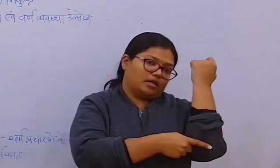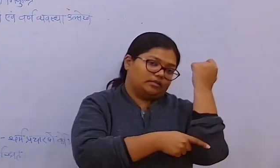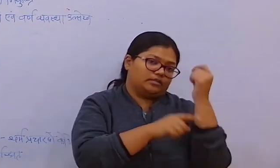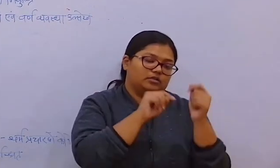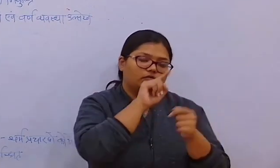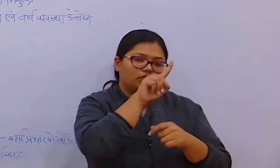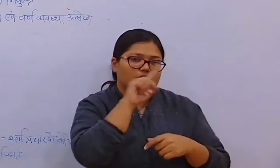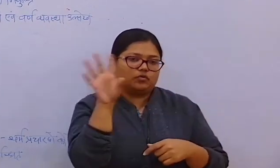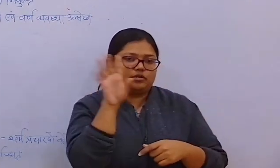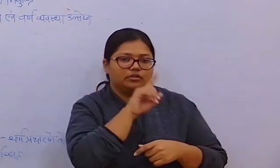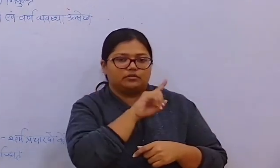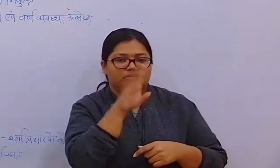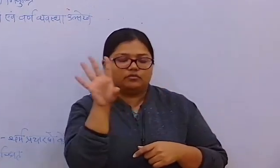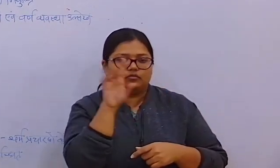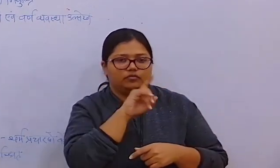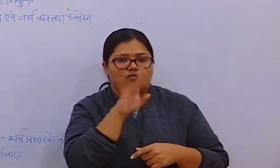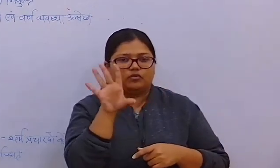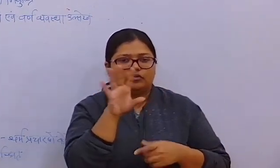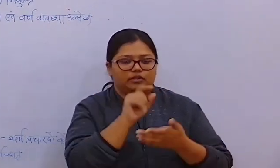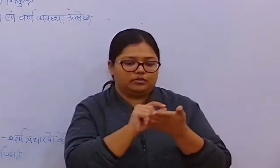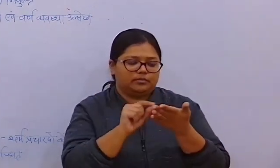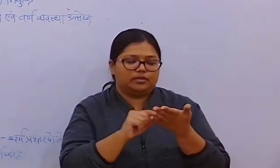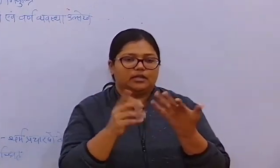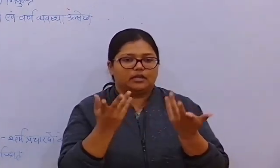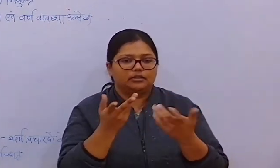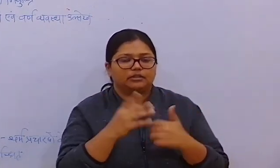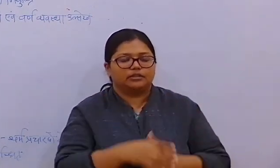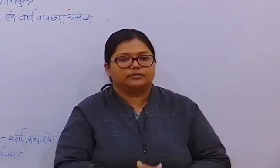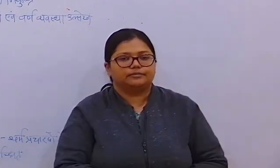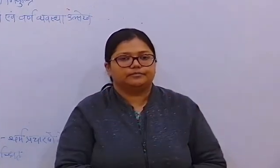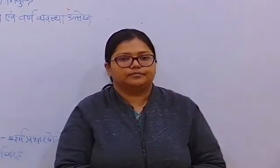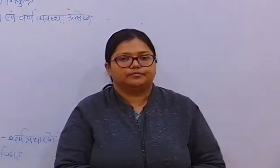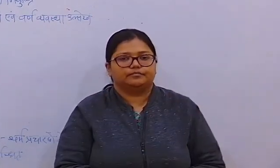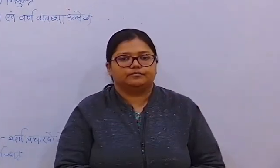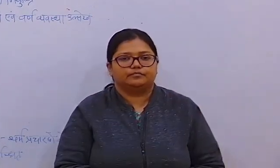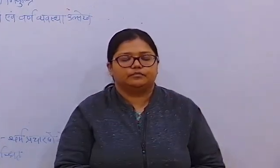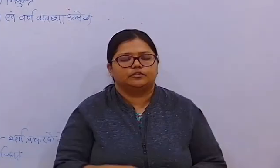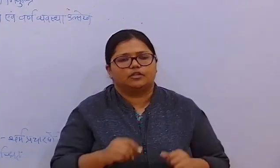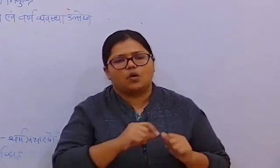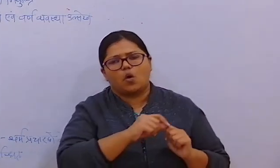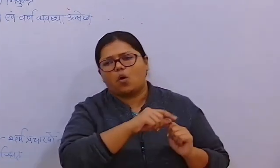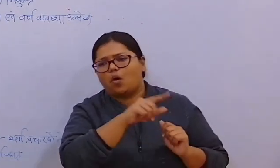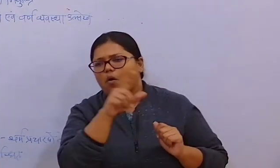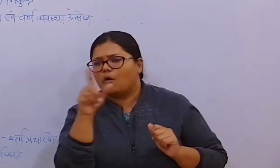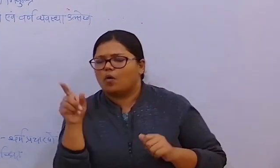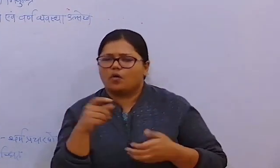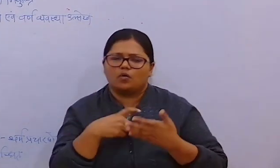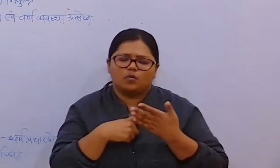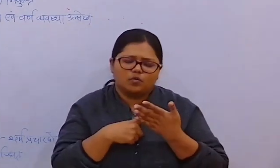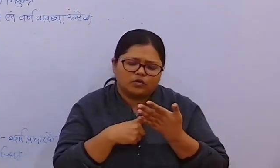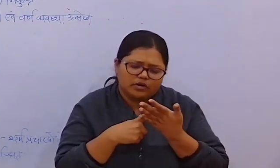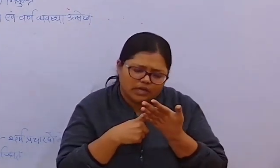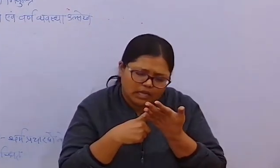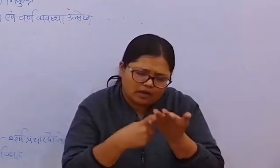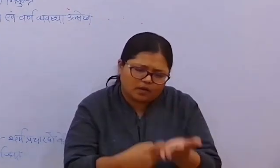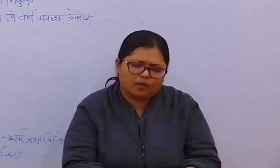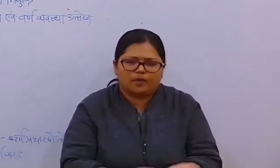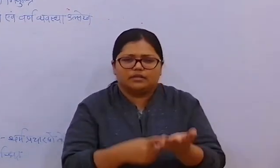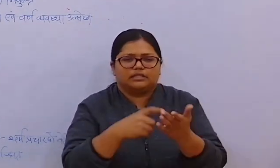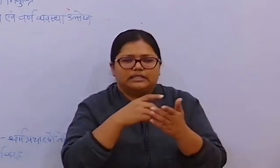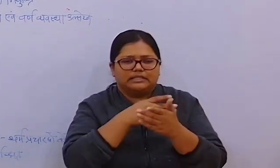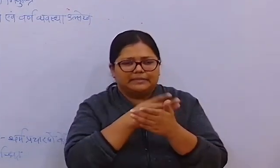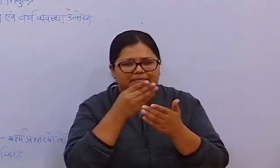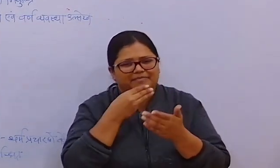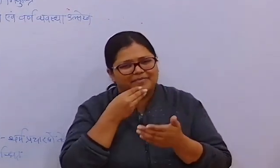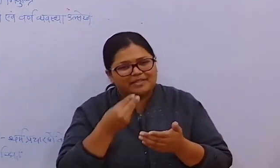में अशोक जो है सभी को धार्मिक जीवन व्यतीत करने की क्या करते हैं, अपील करते हैं और उससे संबंधित विषयों को क्या